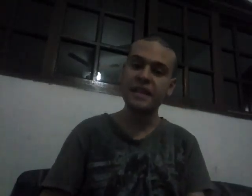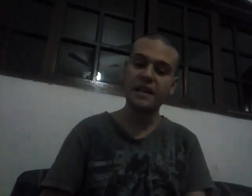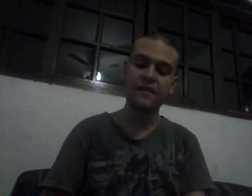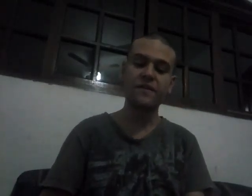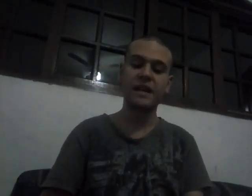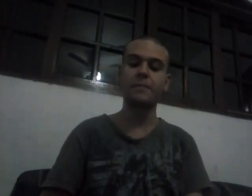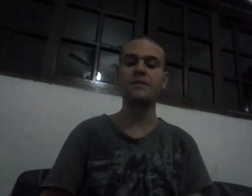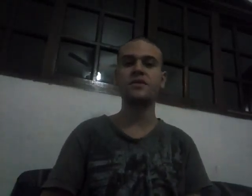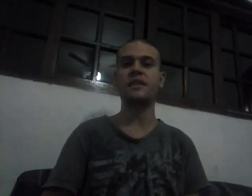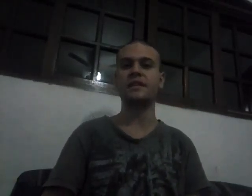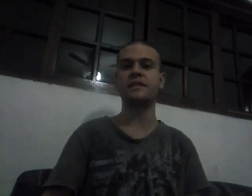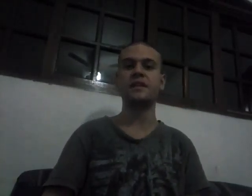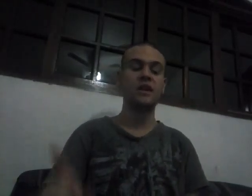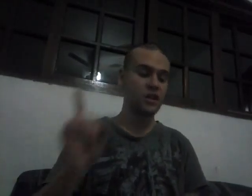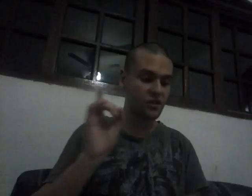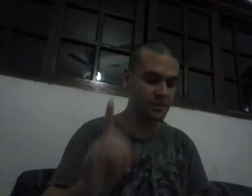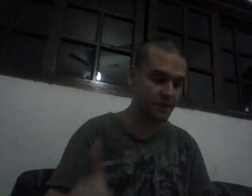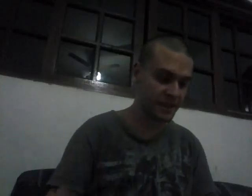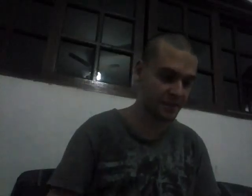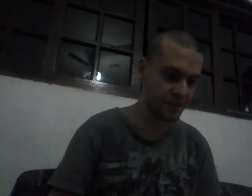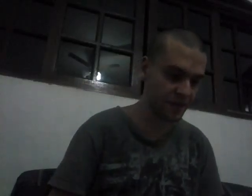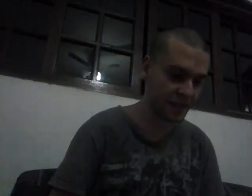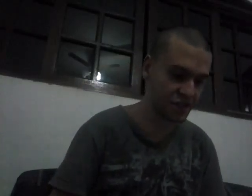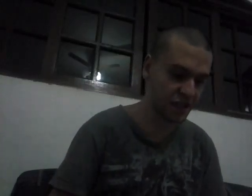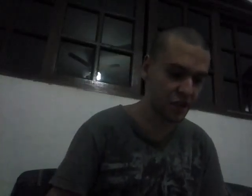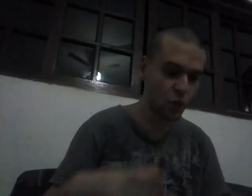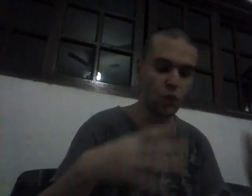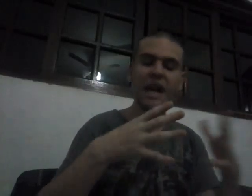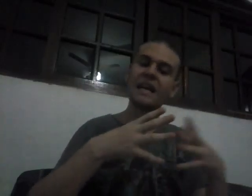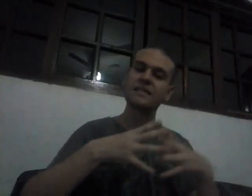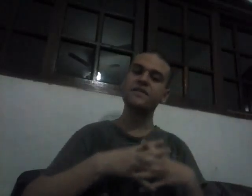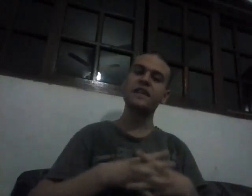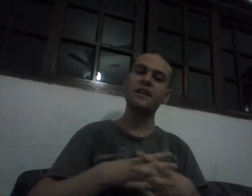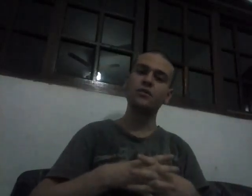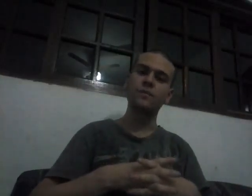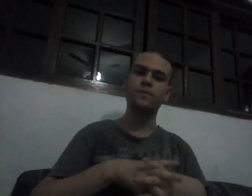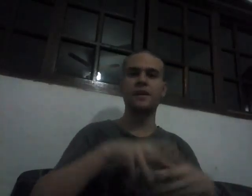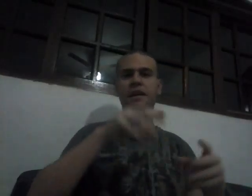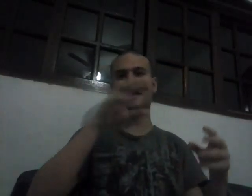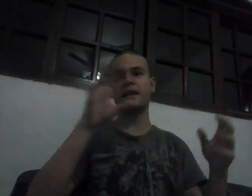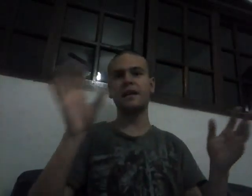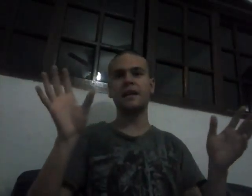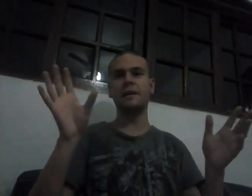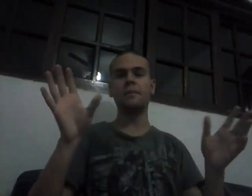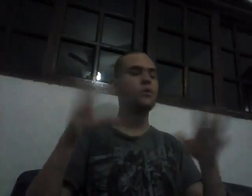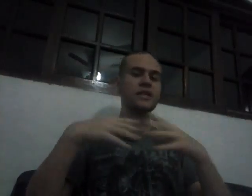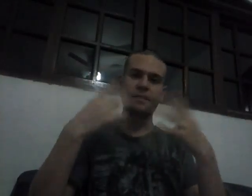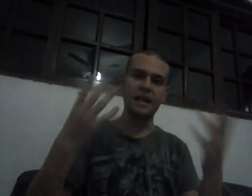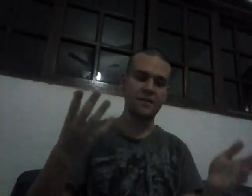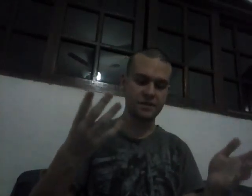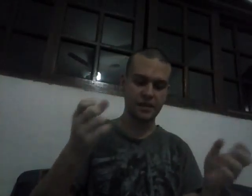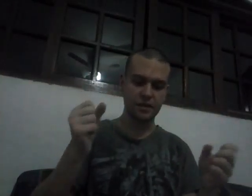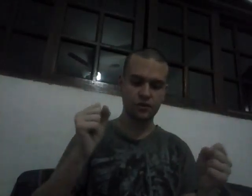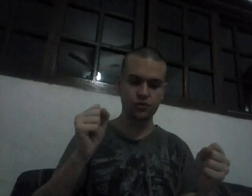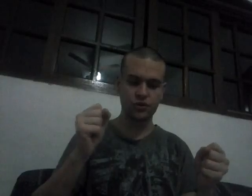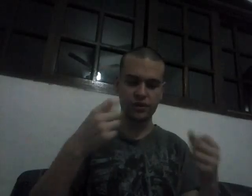iria falar para vocês. Nós vamos aprender mais para frente. O classificador. Muitas palavras que o surdo